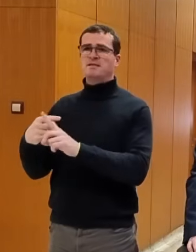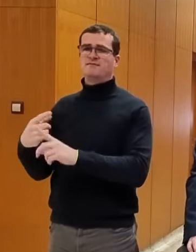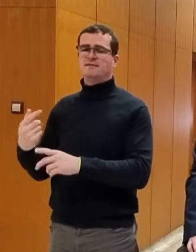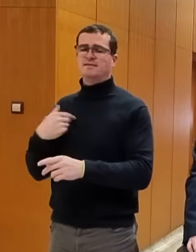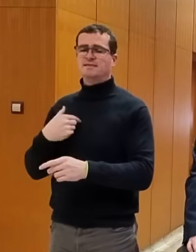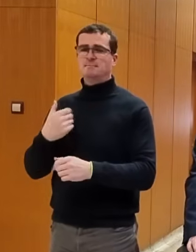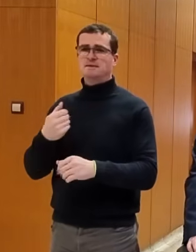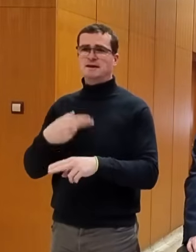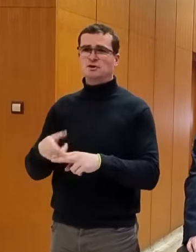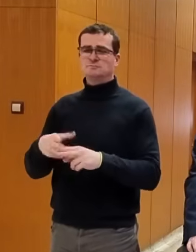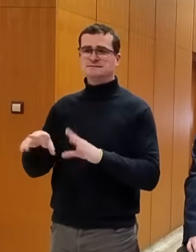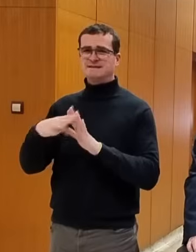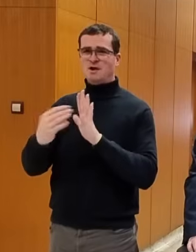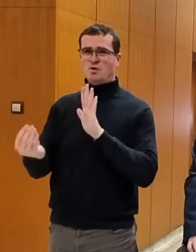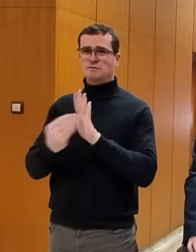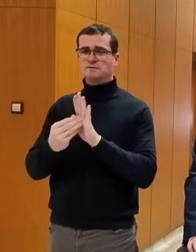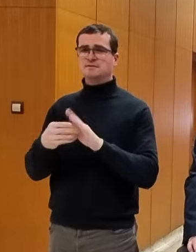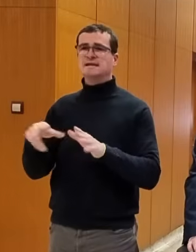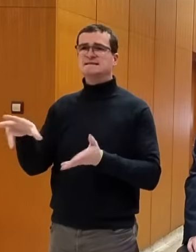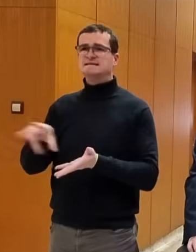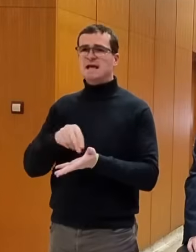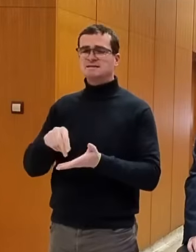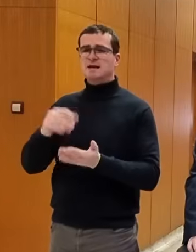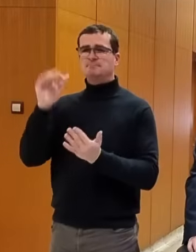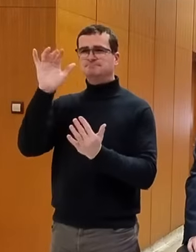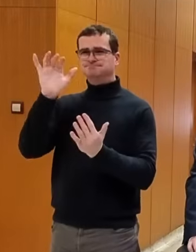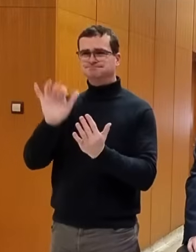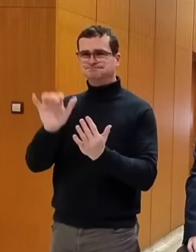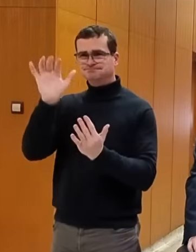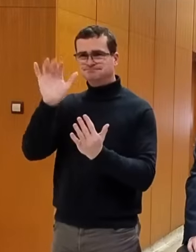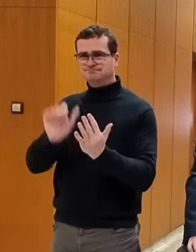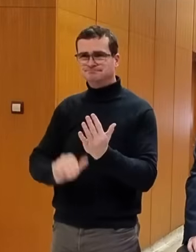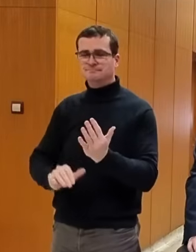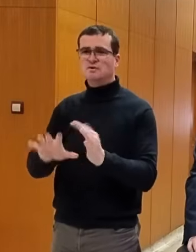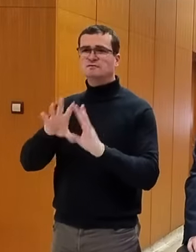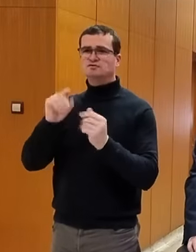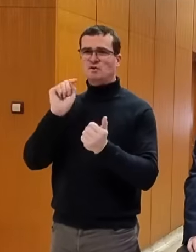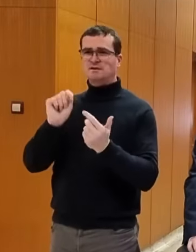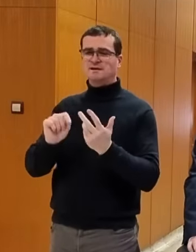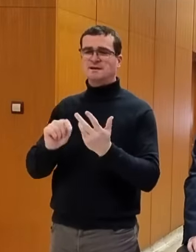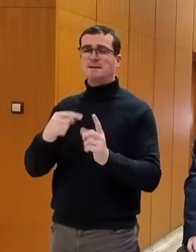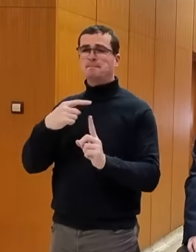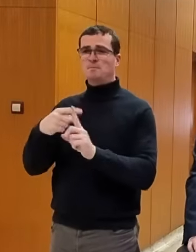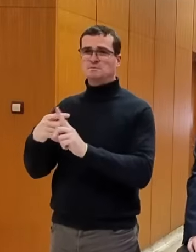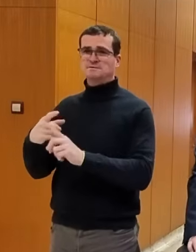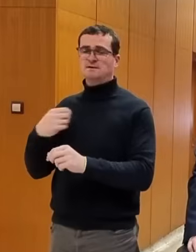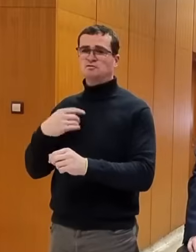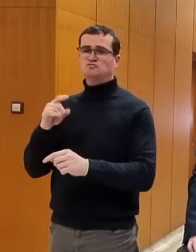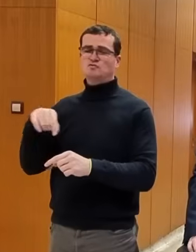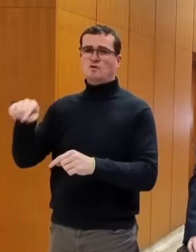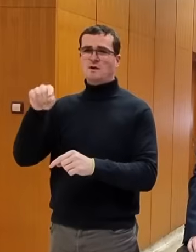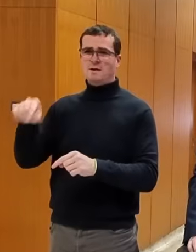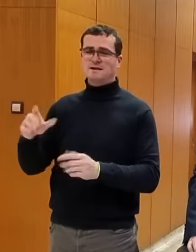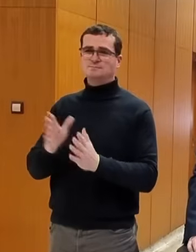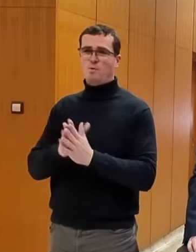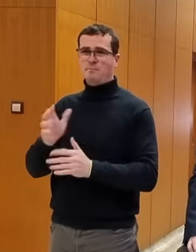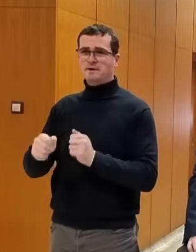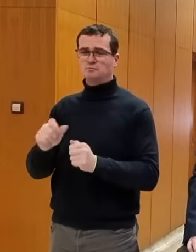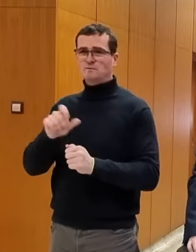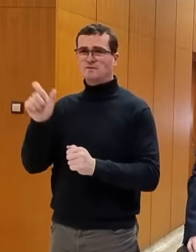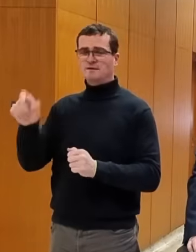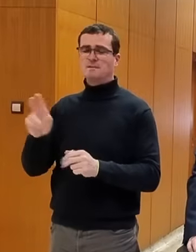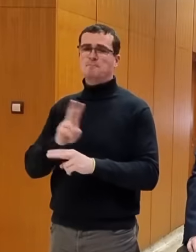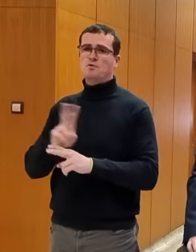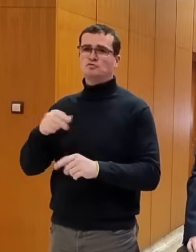Áno, my zavádzame do zákona záznam, kde musia byť spísané všetky položky týchto benefitov, aké ten spolupracujúci